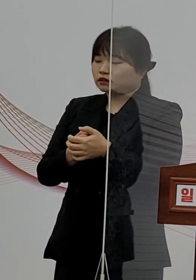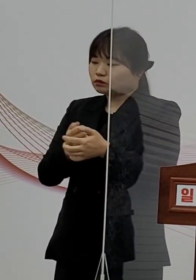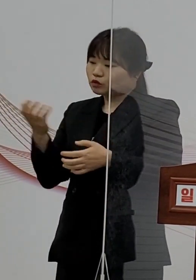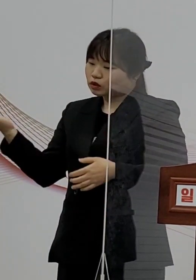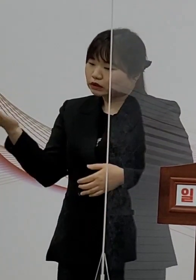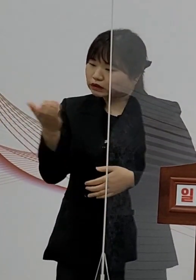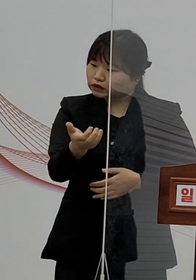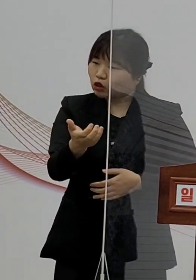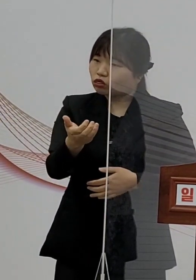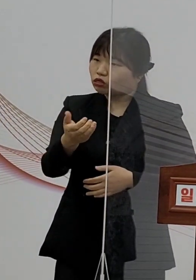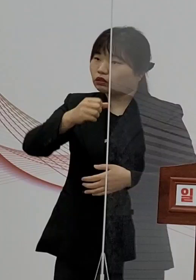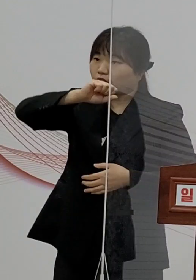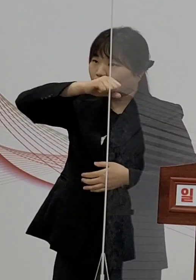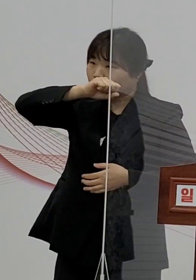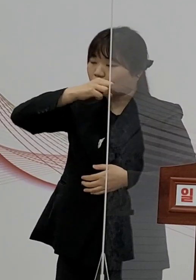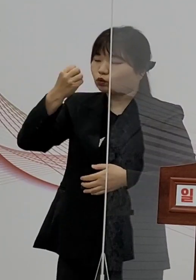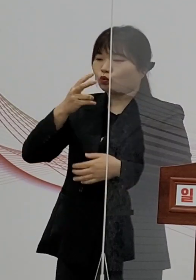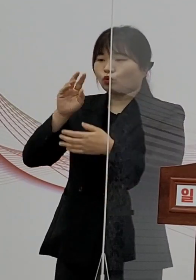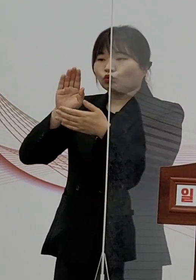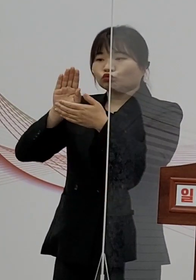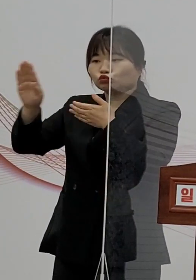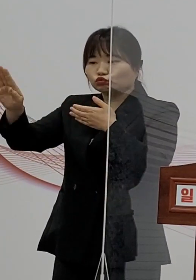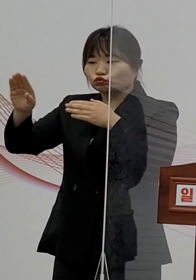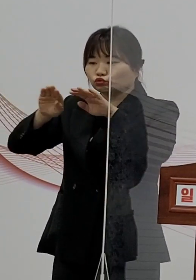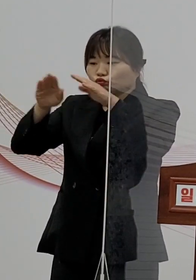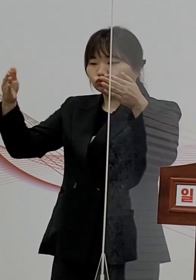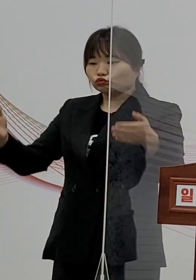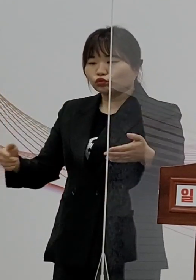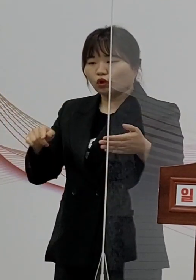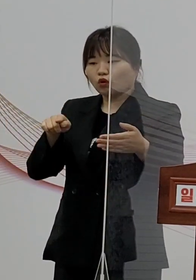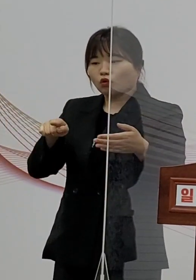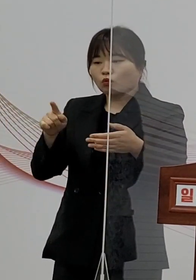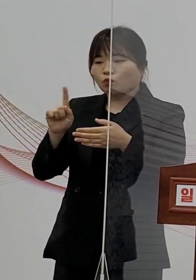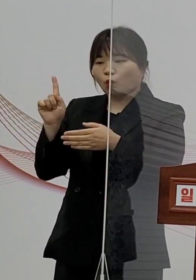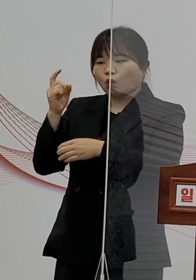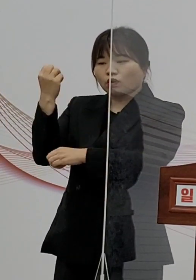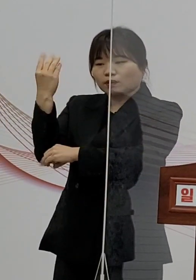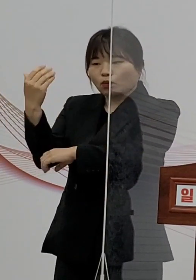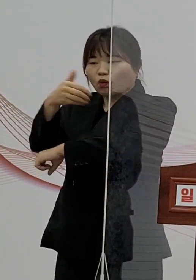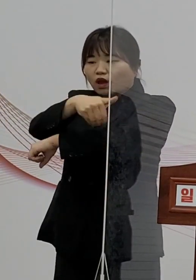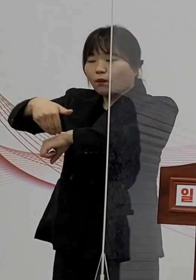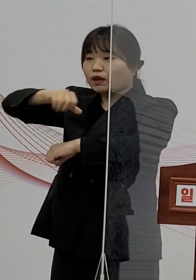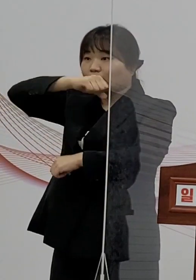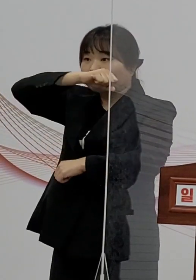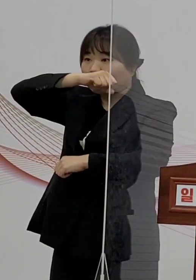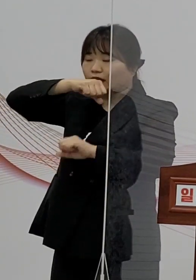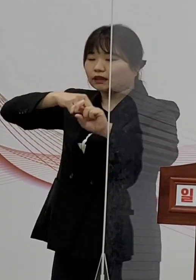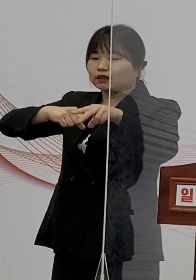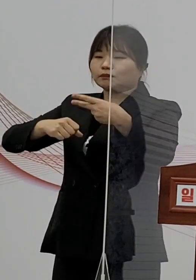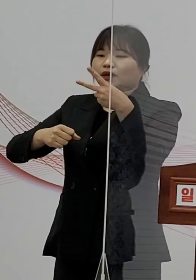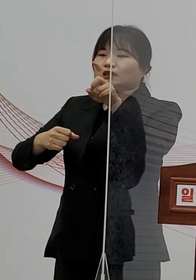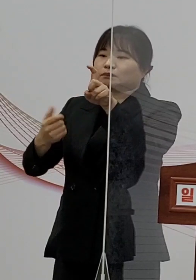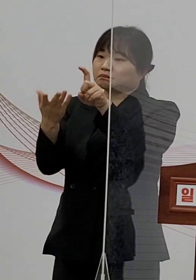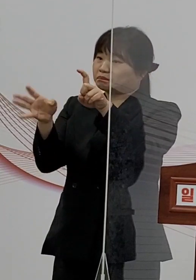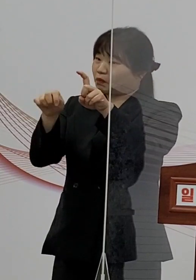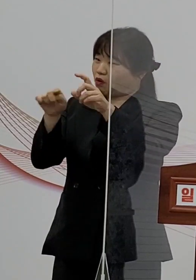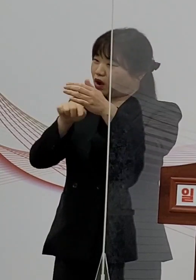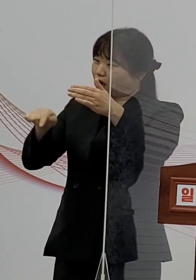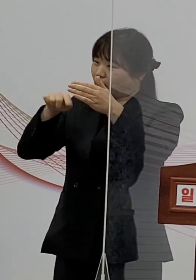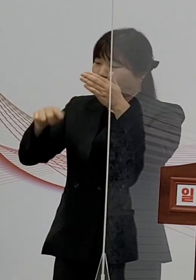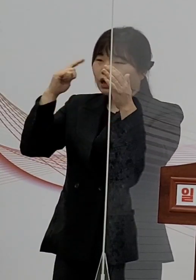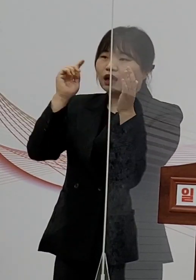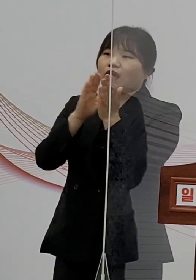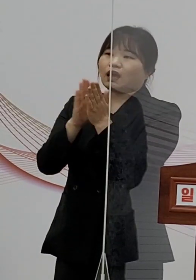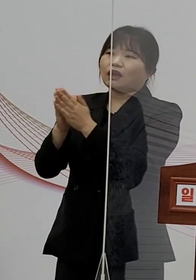비용과 그리고 차후에 있을 방위사업청 기본 설계비는 이 210억 안에서 해결할 수 있을